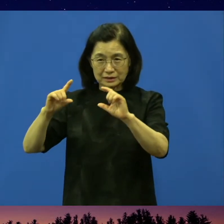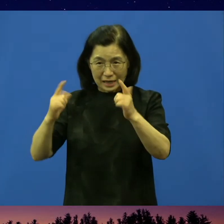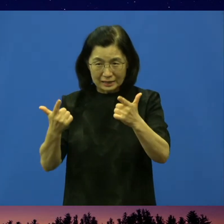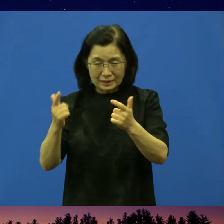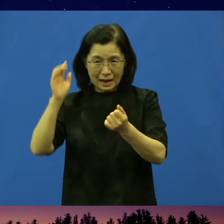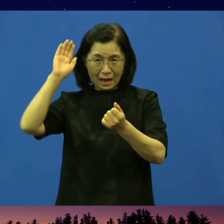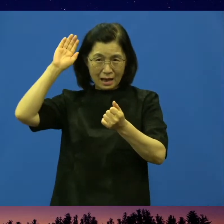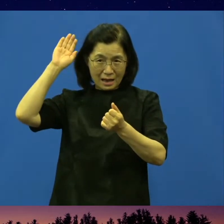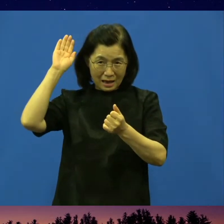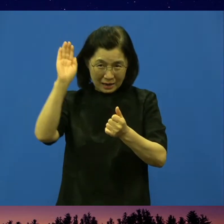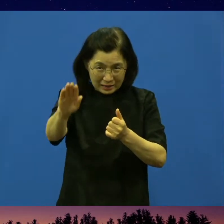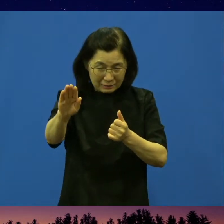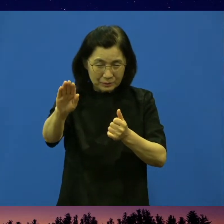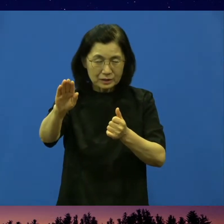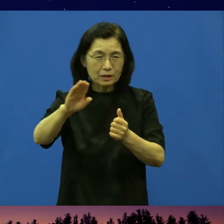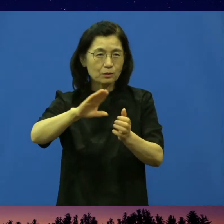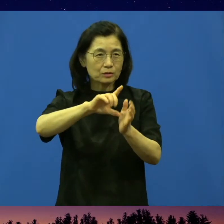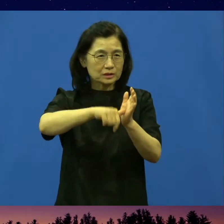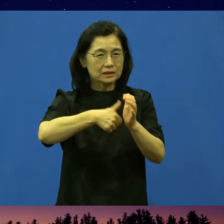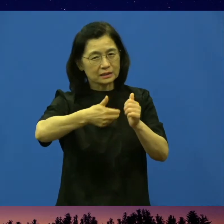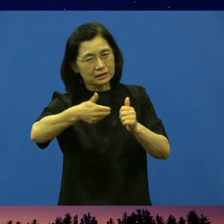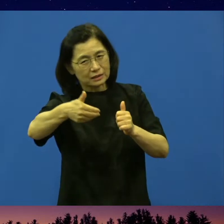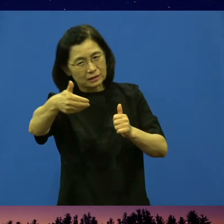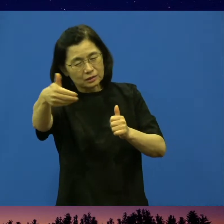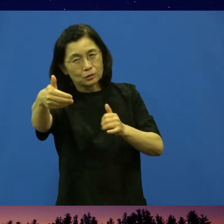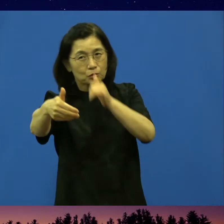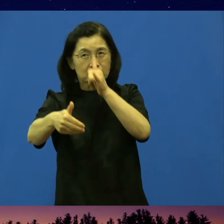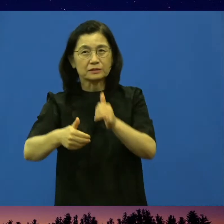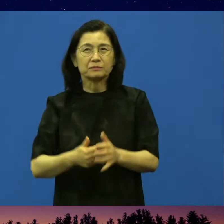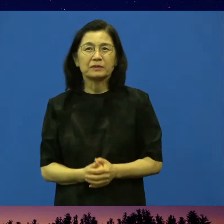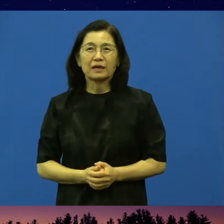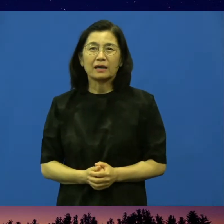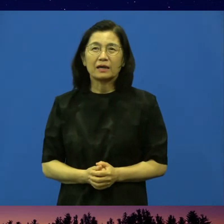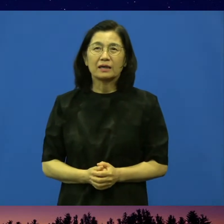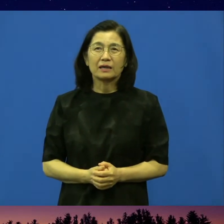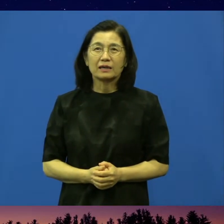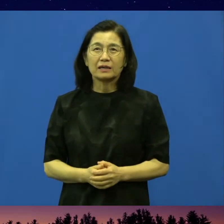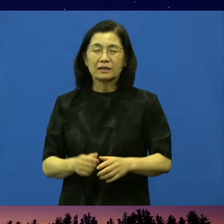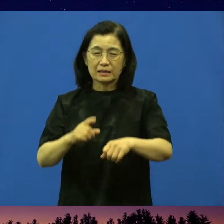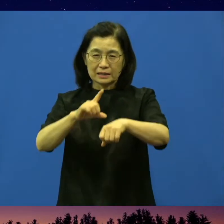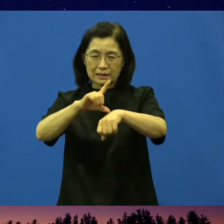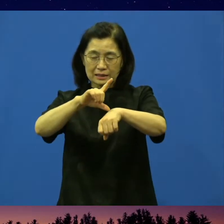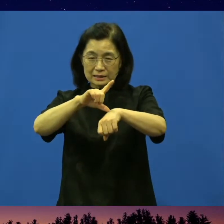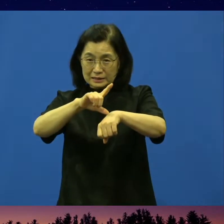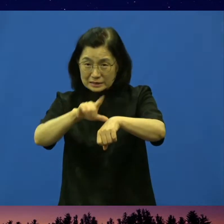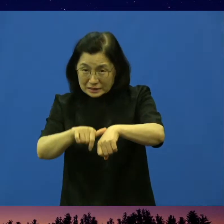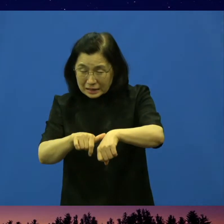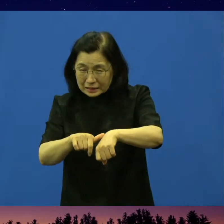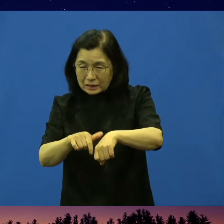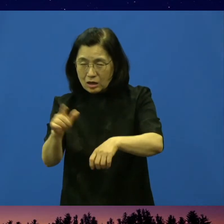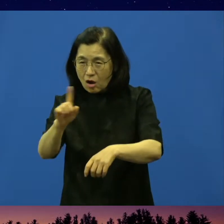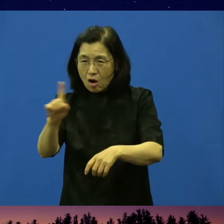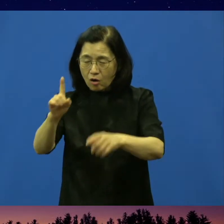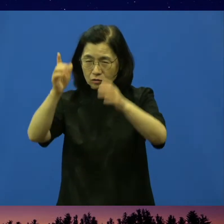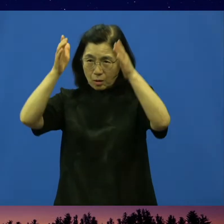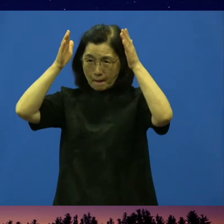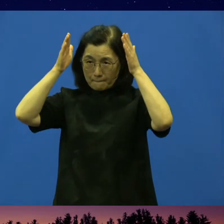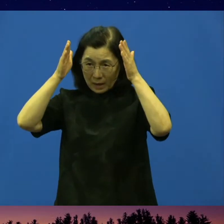개념이 그리스도인이 된 이후에는 시간 개념이 분명해져요. 시간이 어느 방향으로 가고 있는가 하는